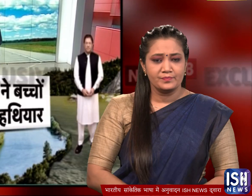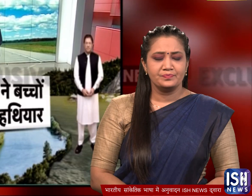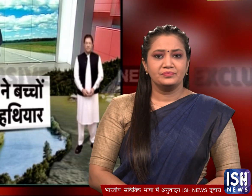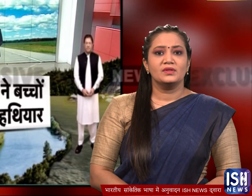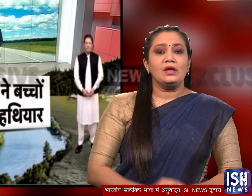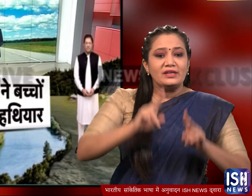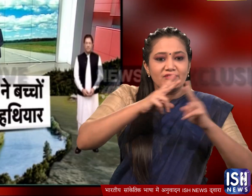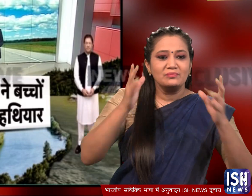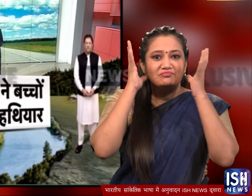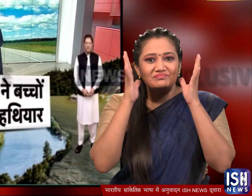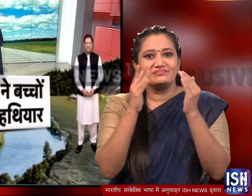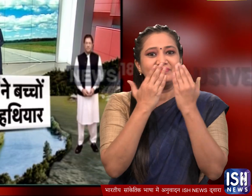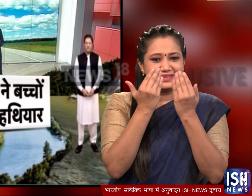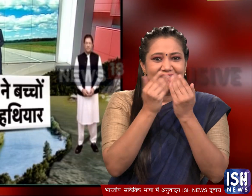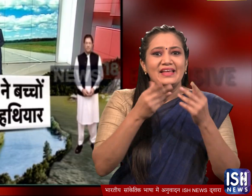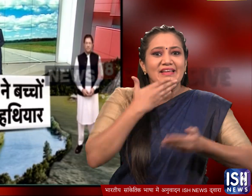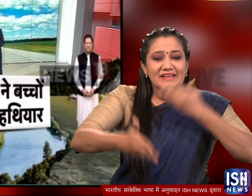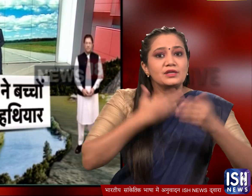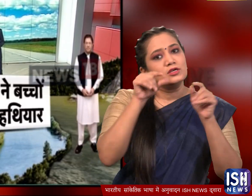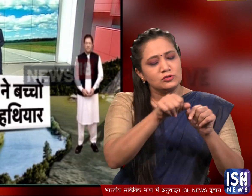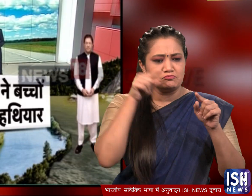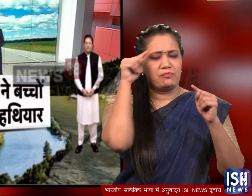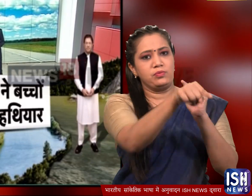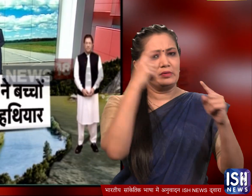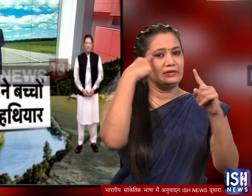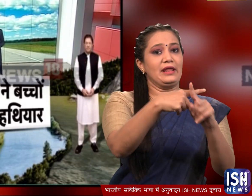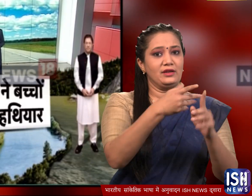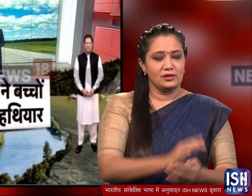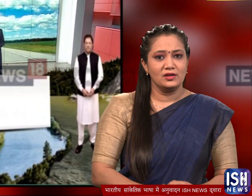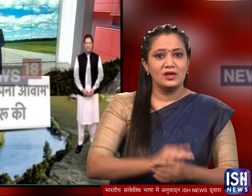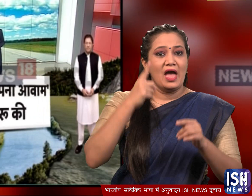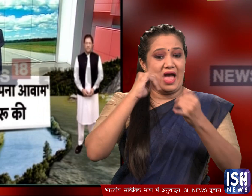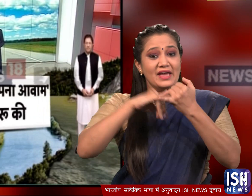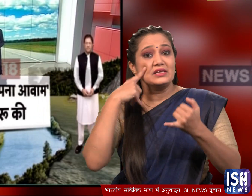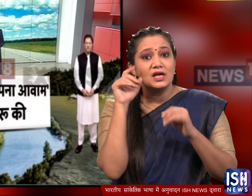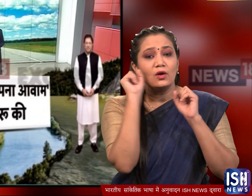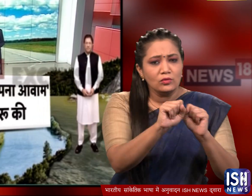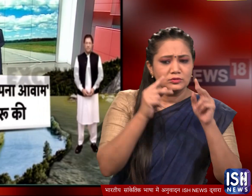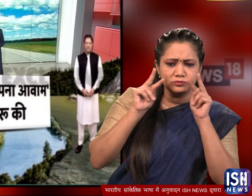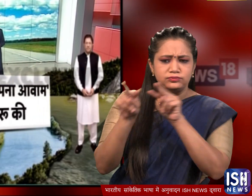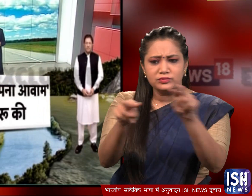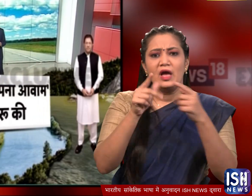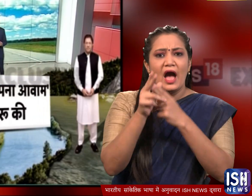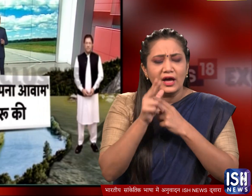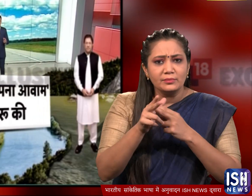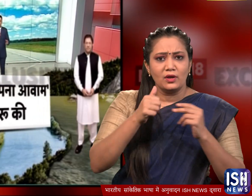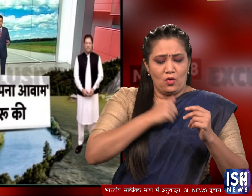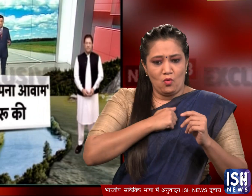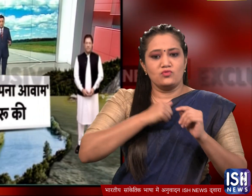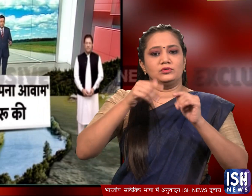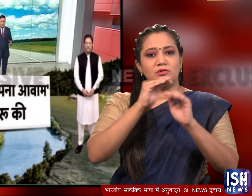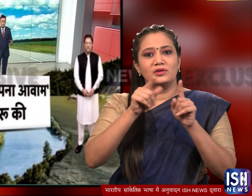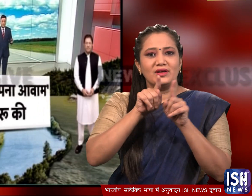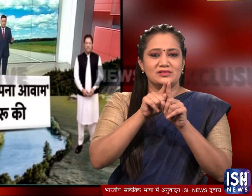सेना ने अब वहां के मदरसों में पढ़ने वाले बच्चों को अपना हथियार बनाया। इसके लिए वहां की खुफिया एजेंसी ISI की शहर पर अपनी सेना अपना